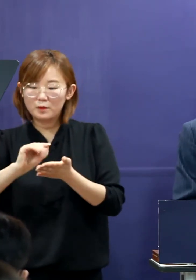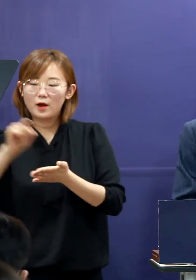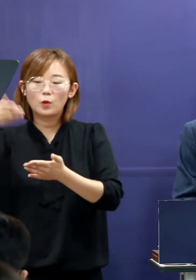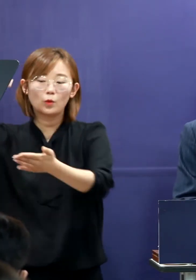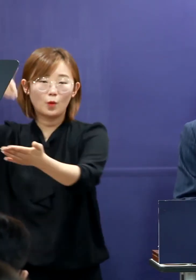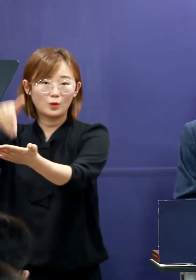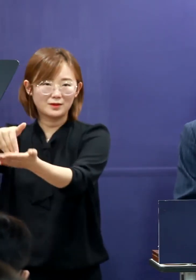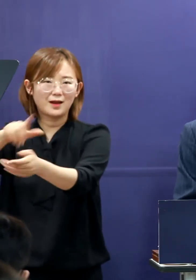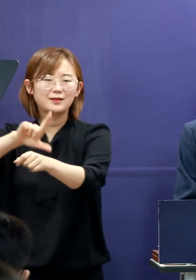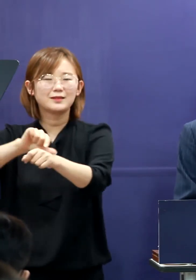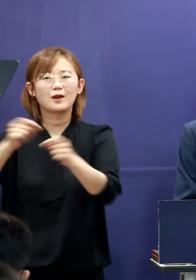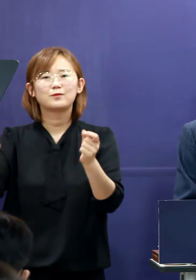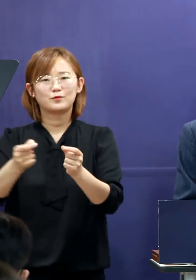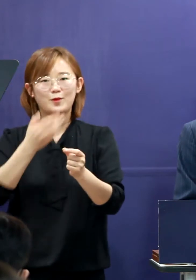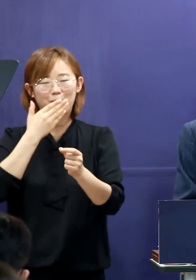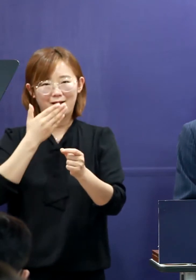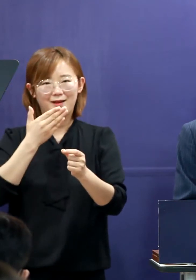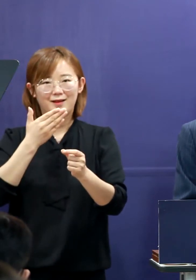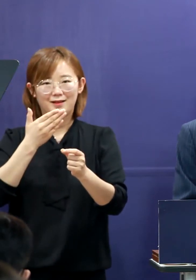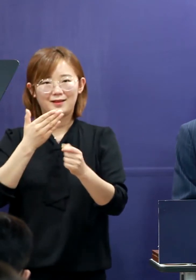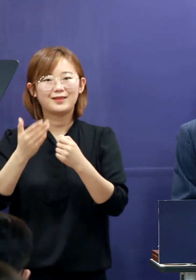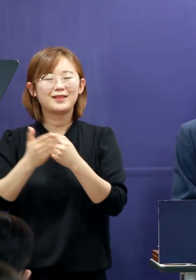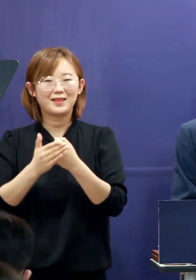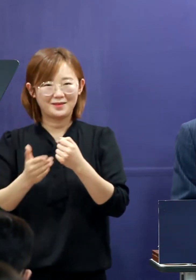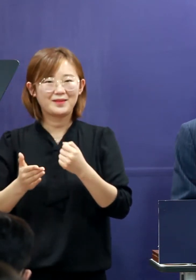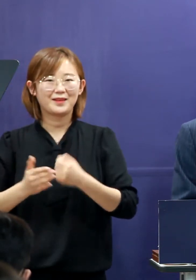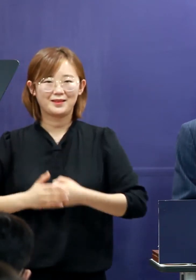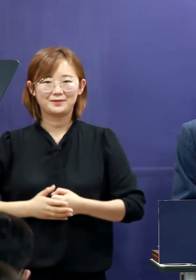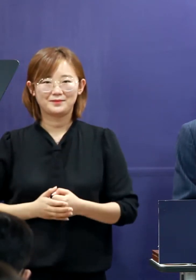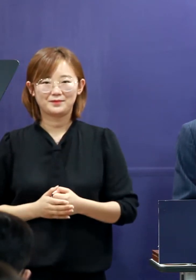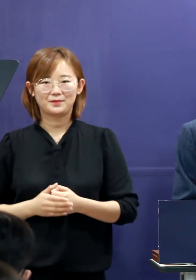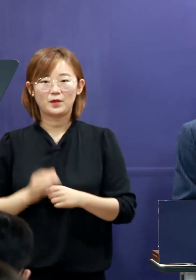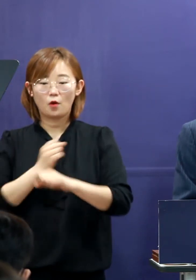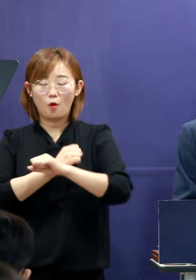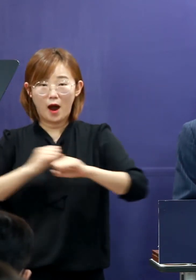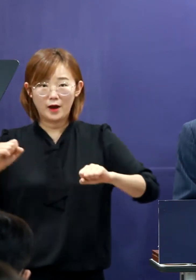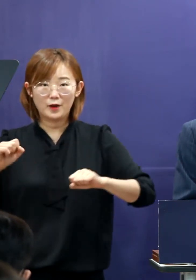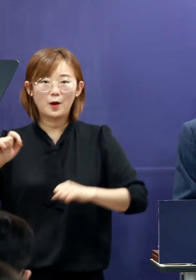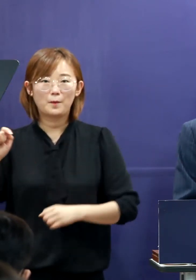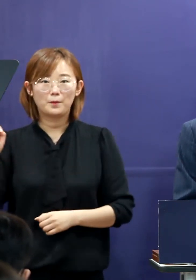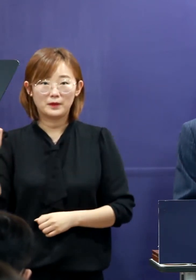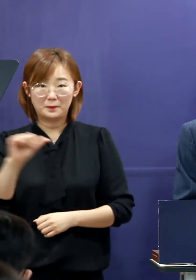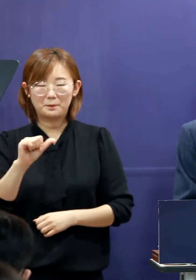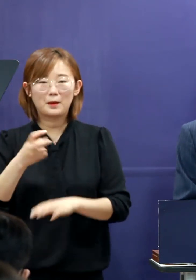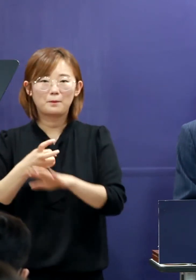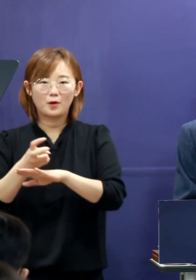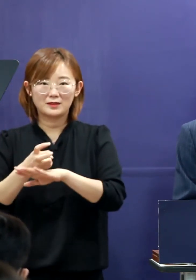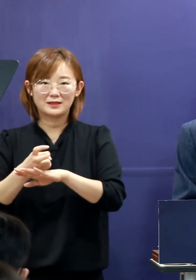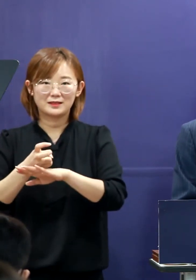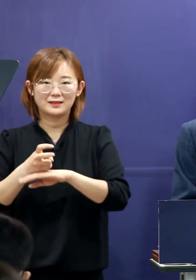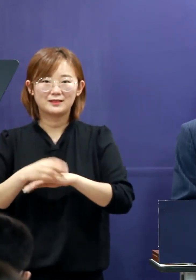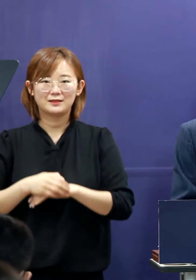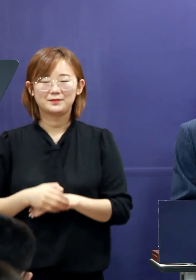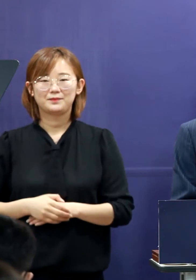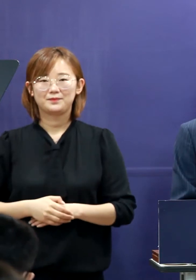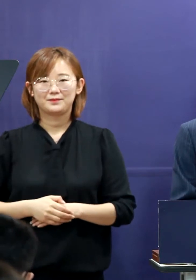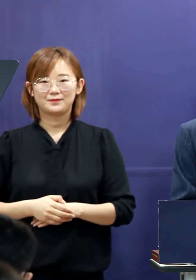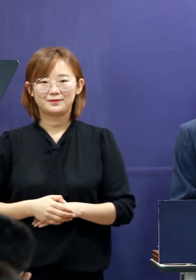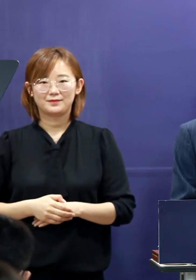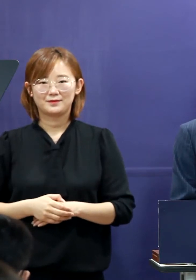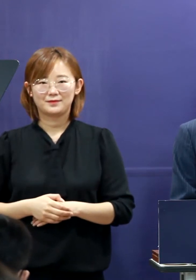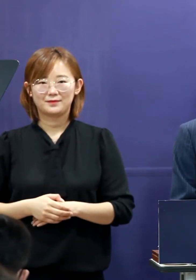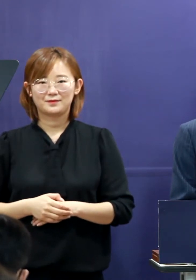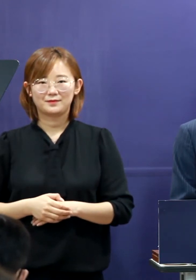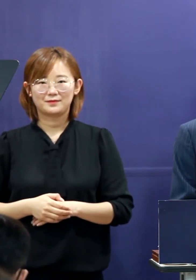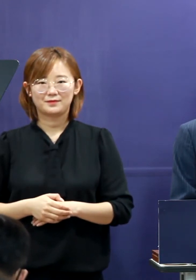대폭 줄일 수 있어서, 우리가 이제 광역 급행버스, 소위 메트로버스, M버스라고 하죠. 이것을 도입하기로